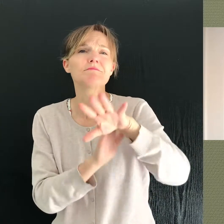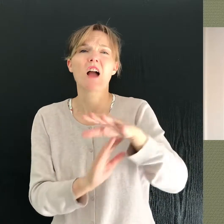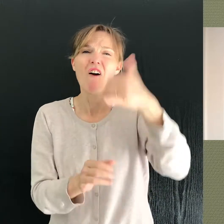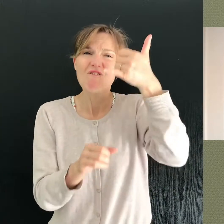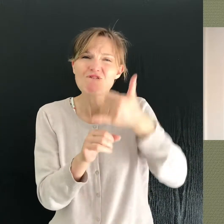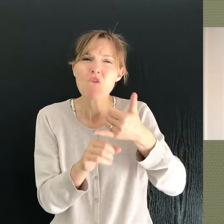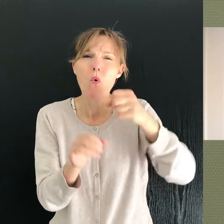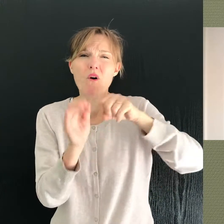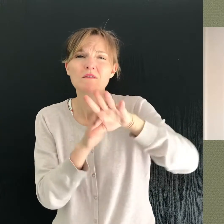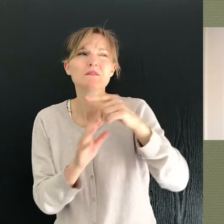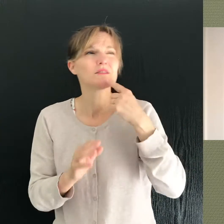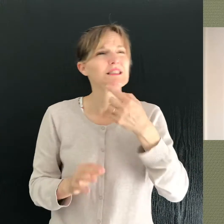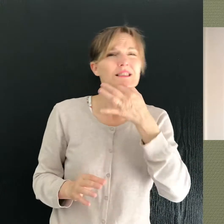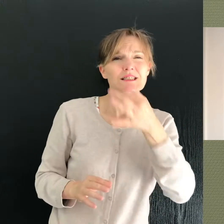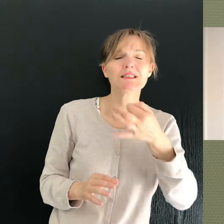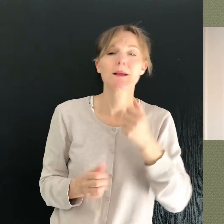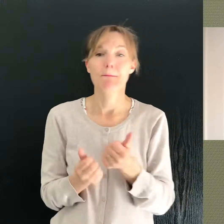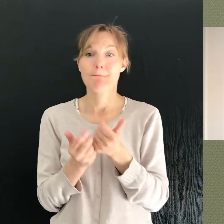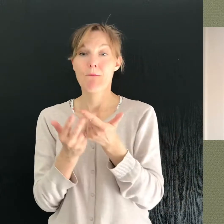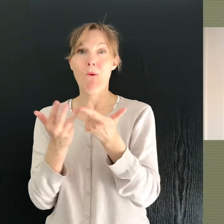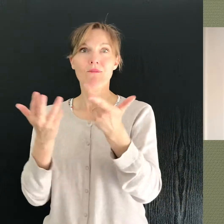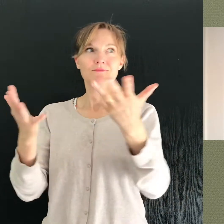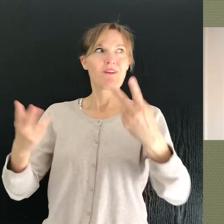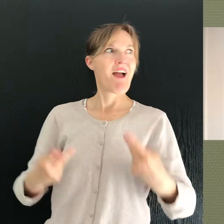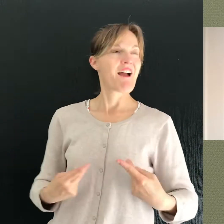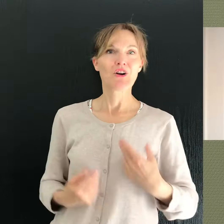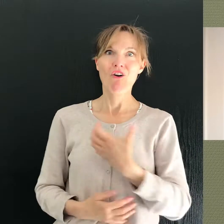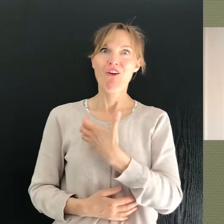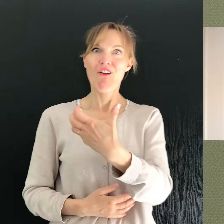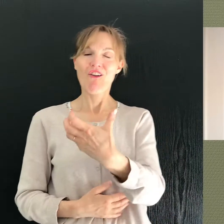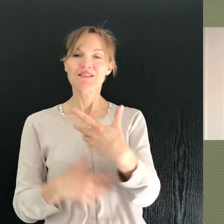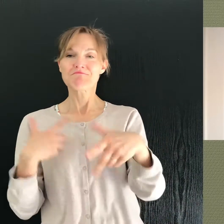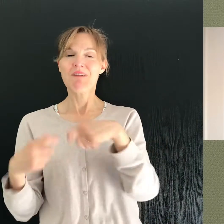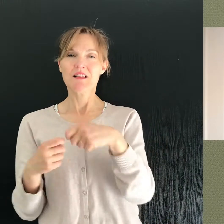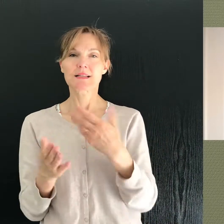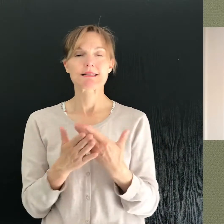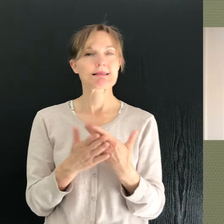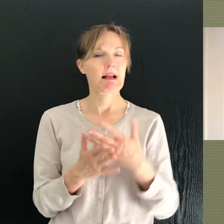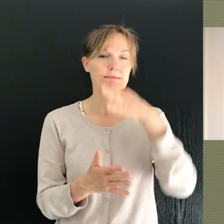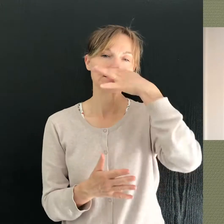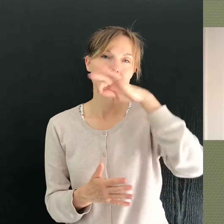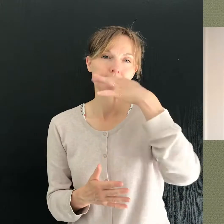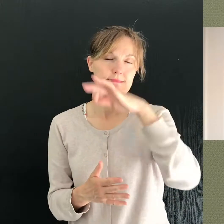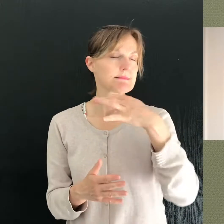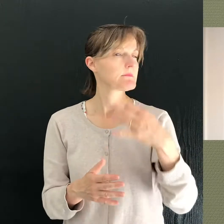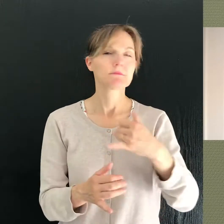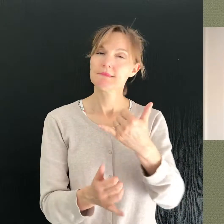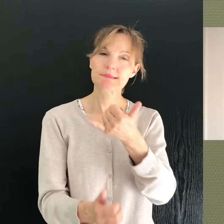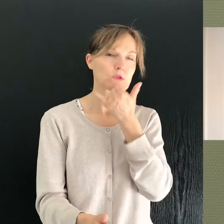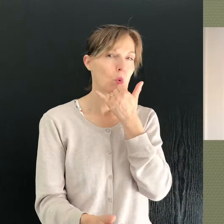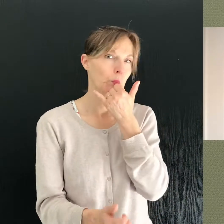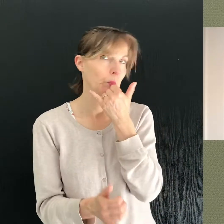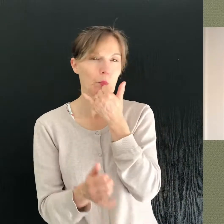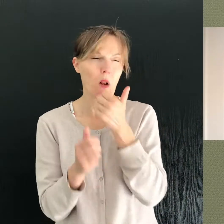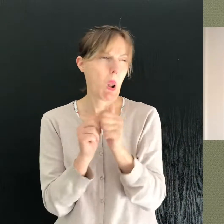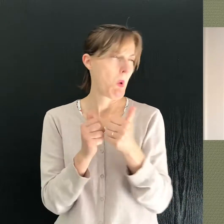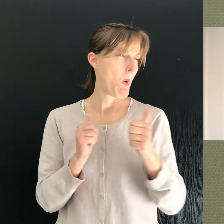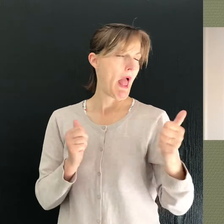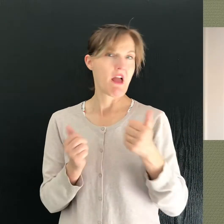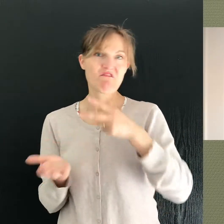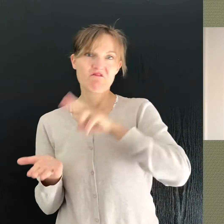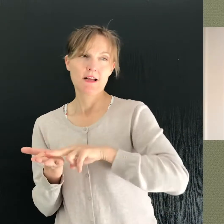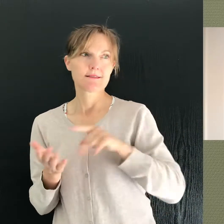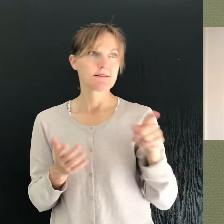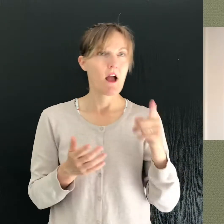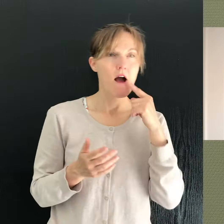la prospérité matérielle. Ce discours trompeur et bien éloigné de la vérité a, sous ses belles